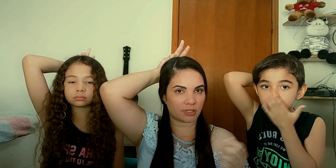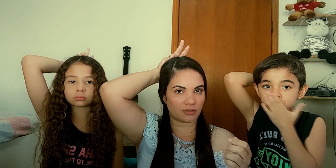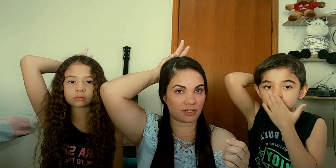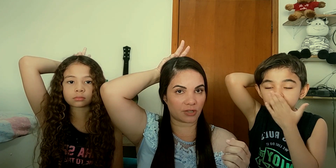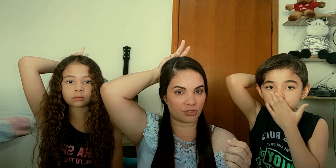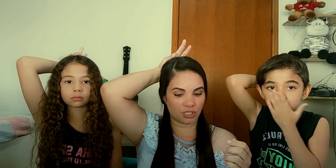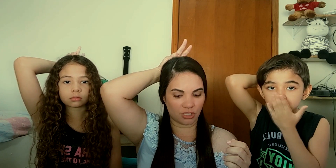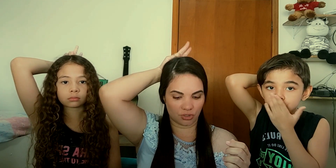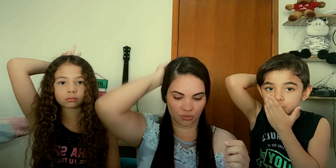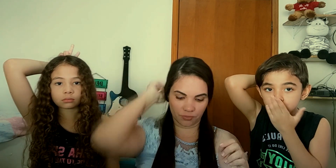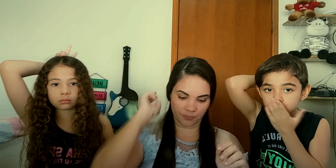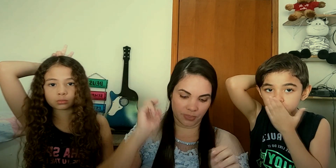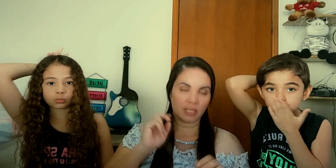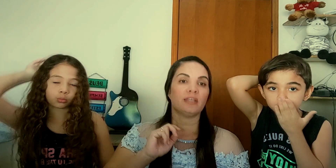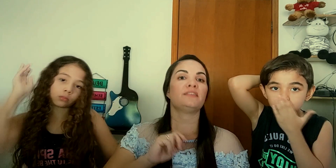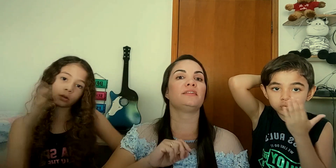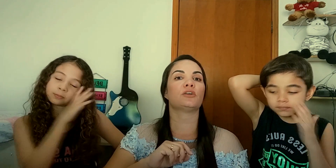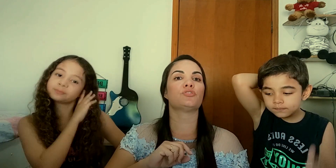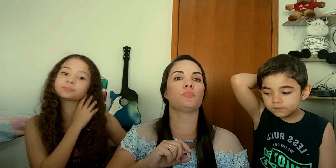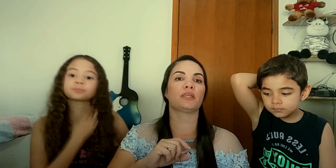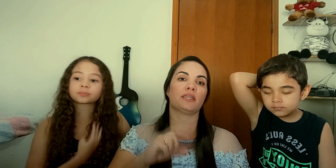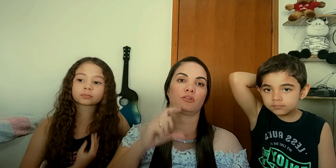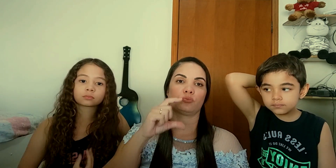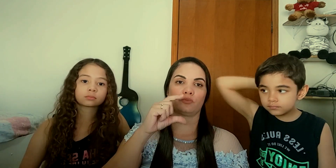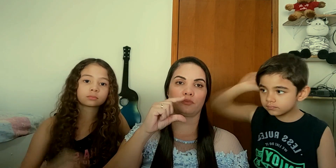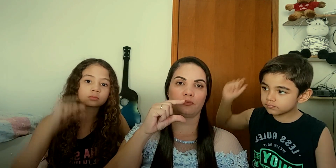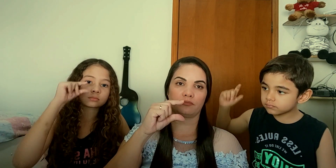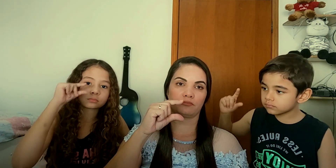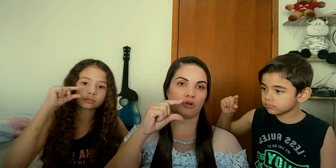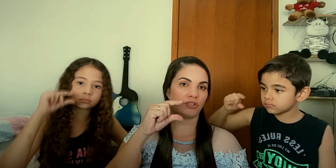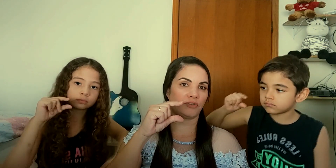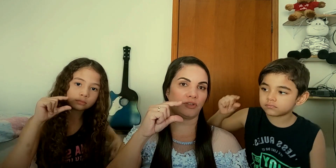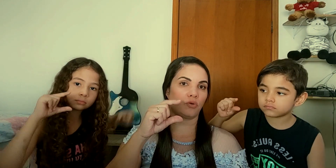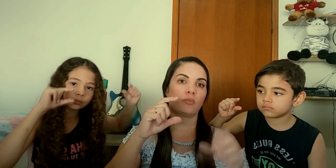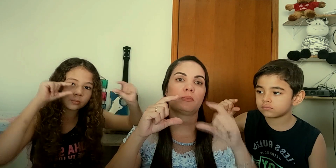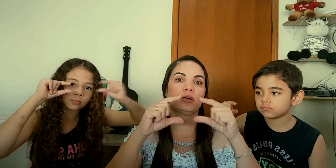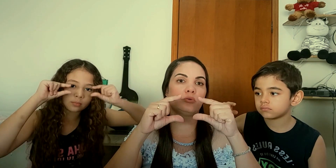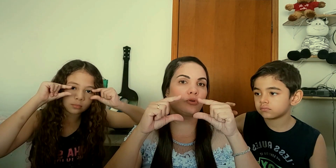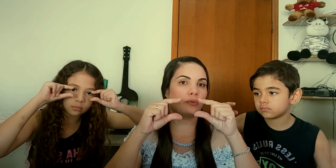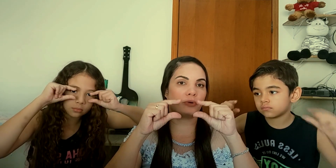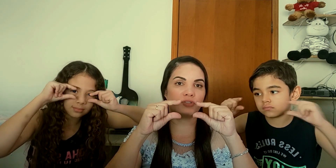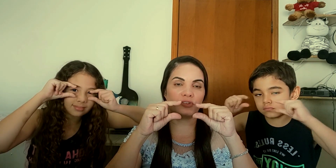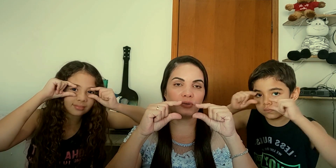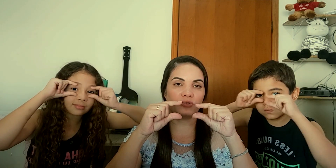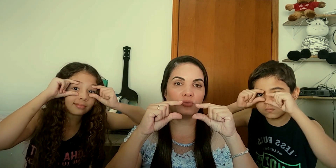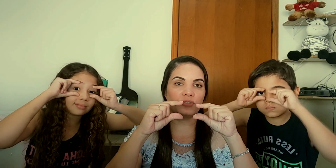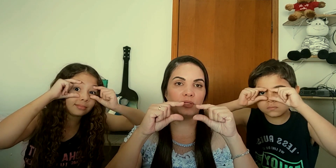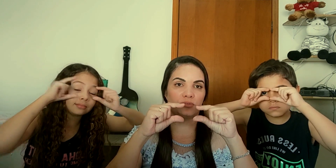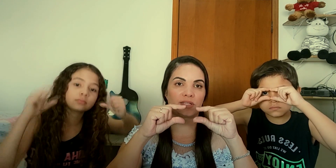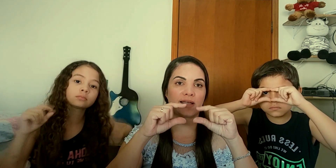Sinal de índio. Sinal de pequeno. Pode fazer com uma mão, como pode fazer com as duas mãos, tá?